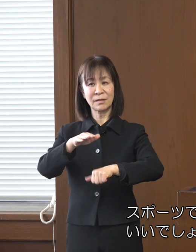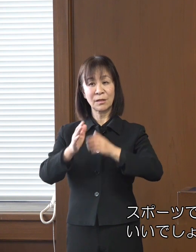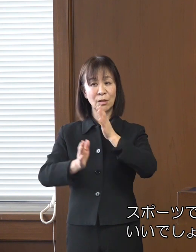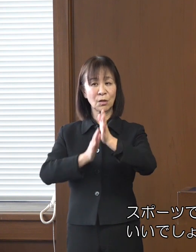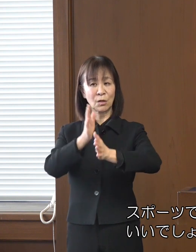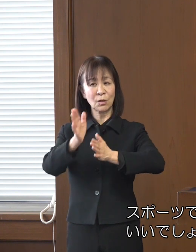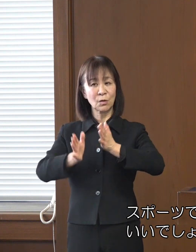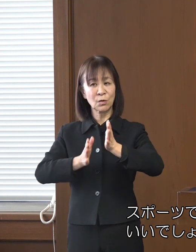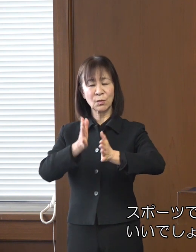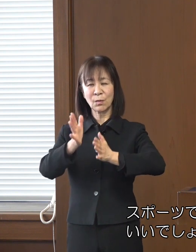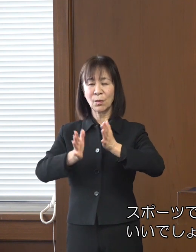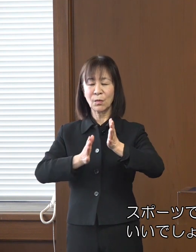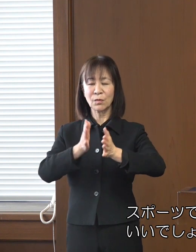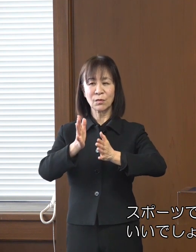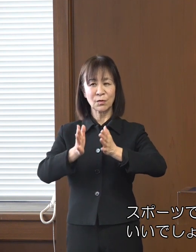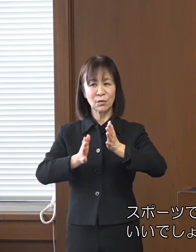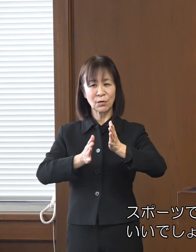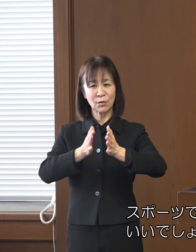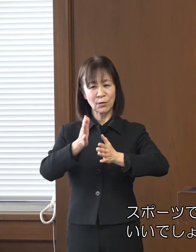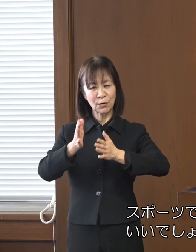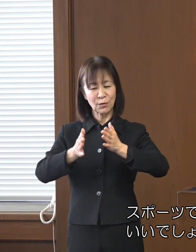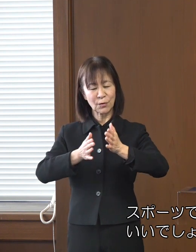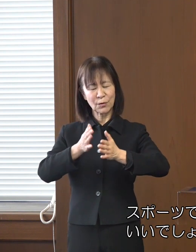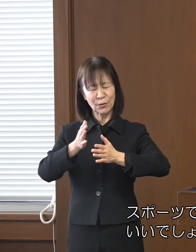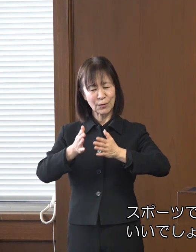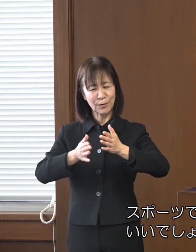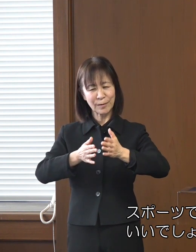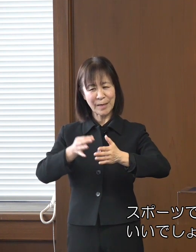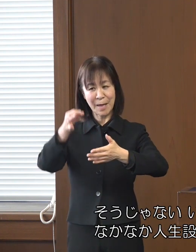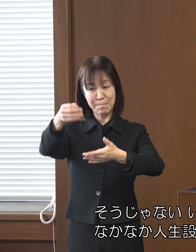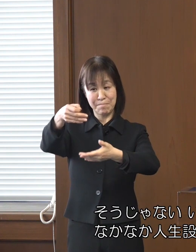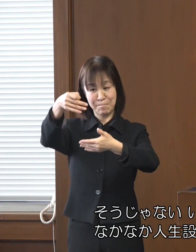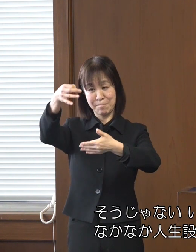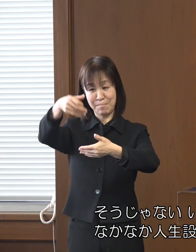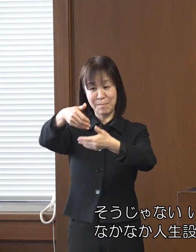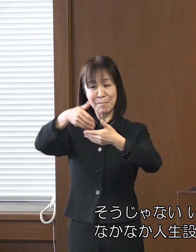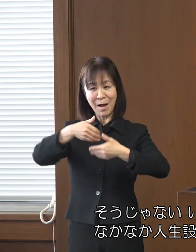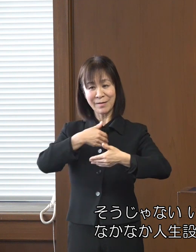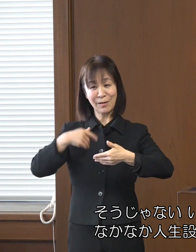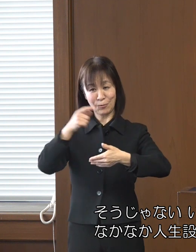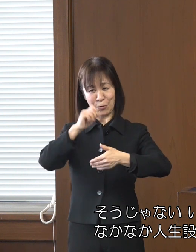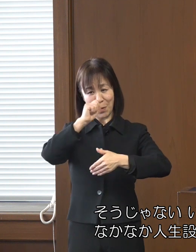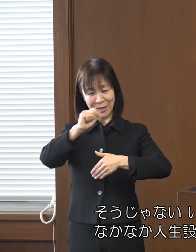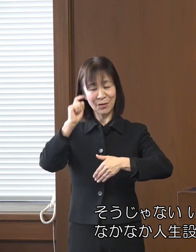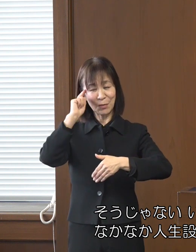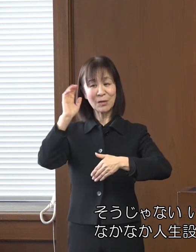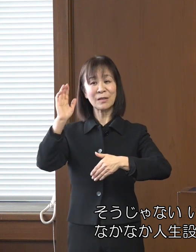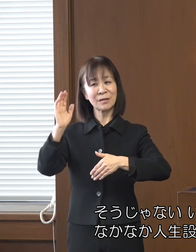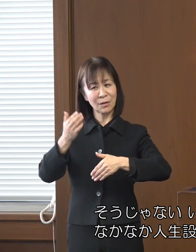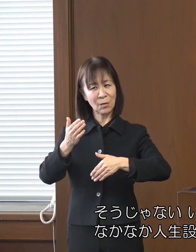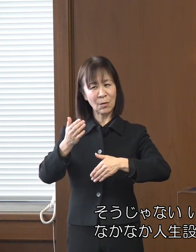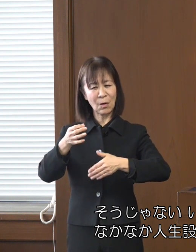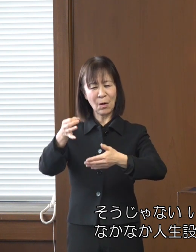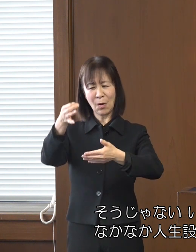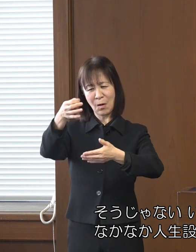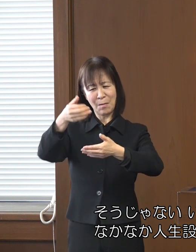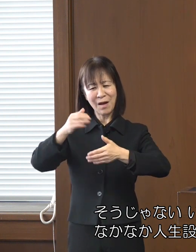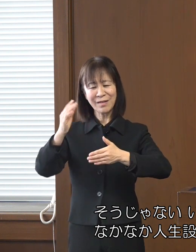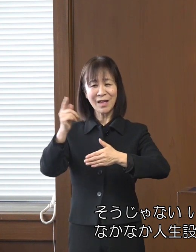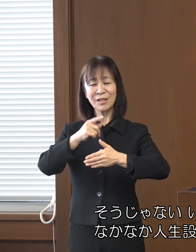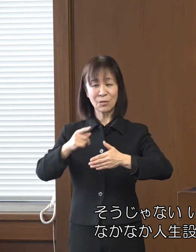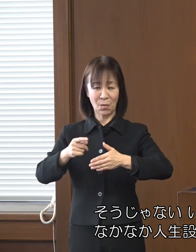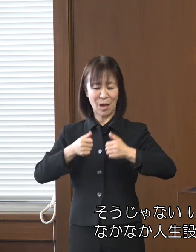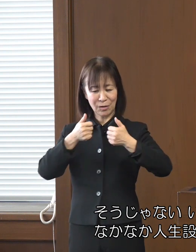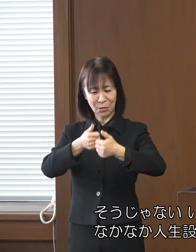スポーツで、ご飯を食べていける人はいいんでしょうけれども、そうじゃないいろんな人たちが挑戦しながら、なかな